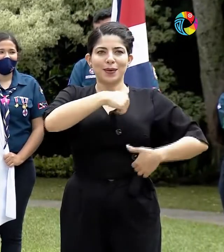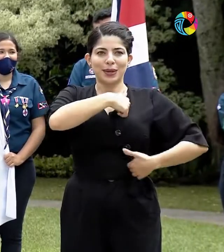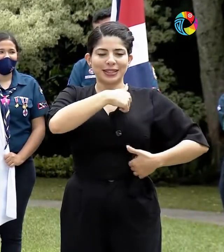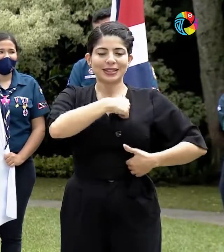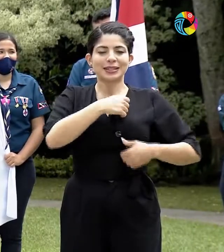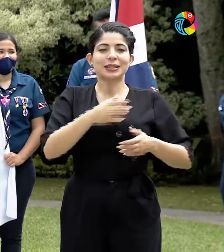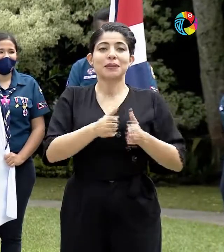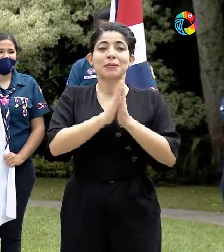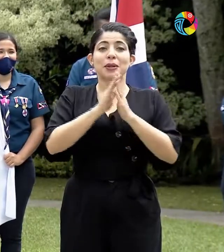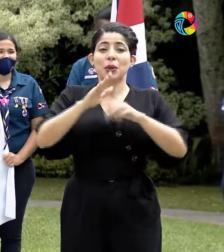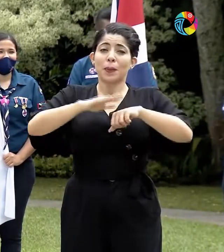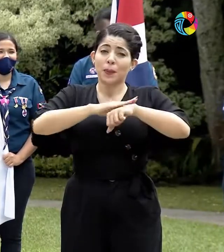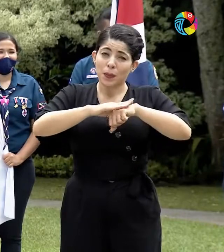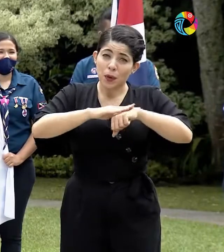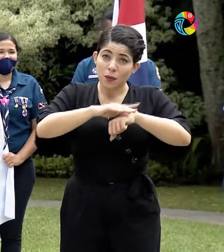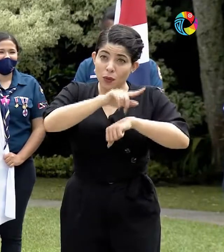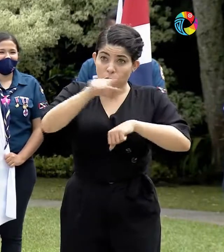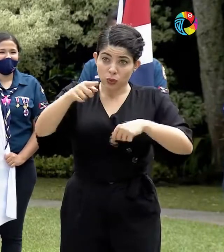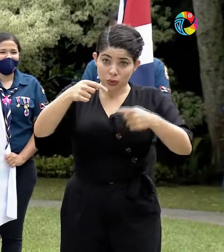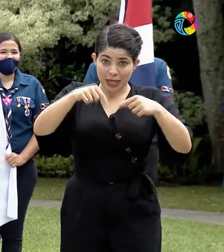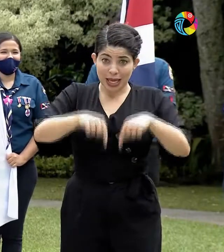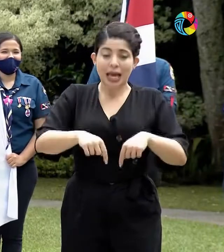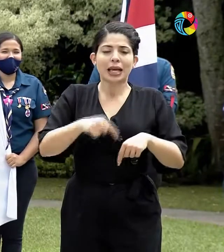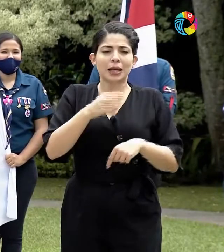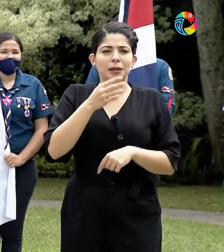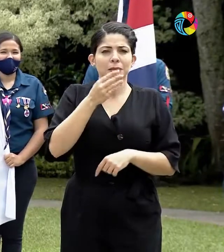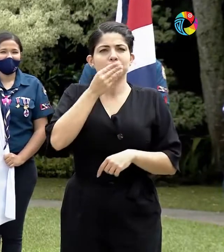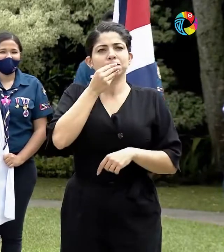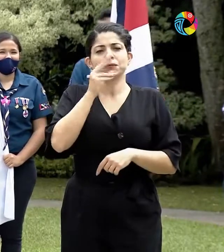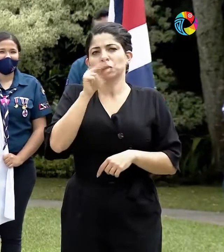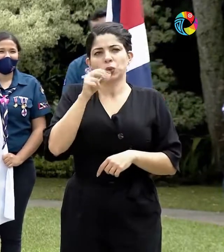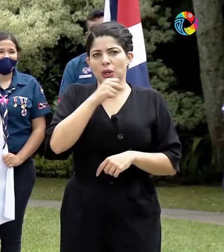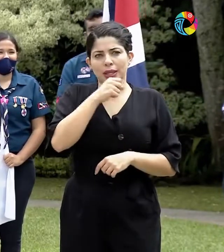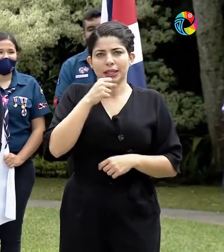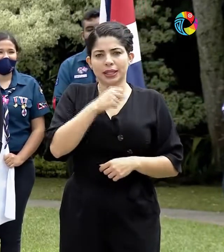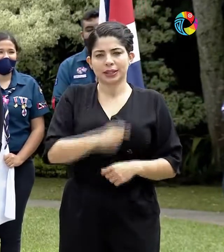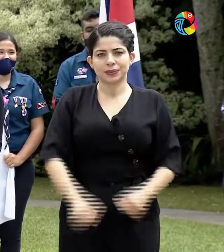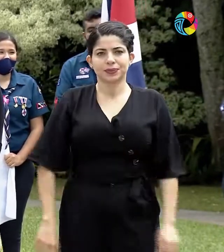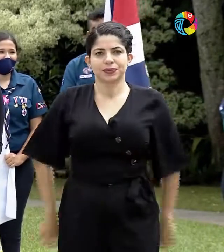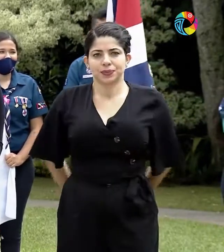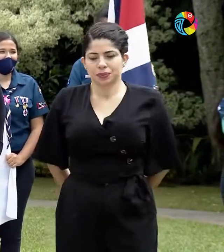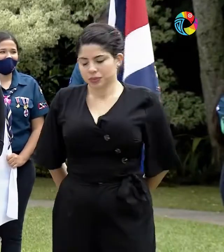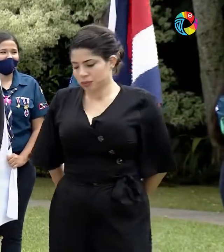les solicito a quienes nos acompañan de forma presencial abstenerse de entonarlo.